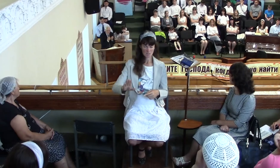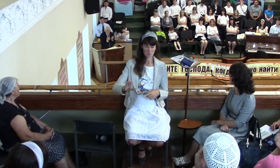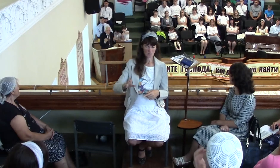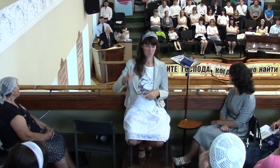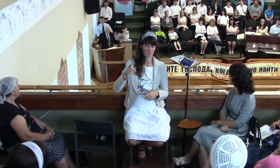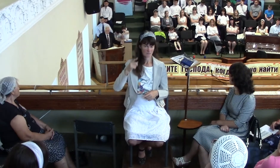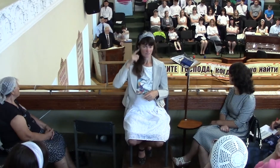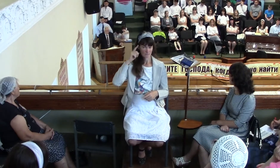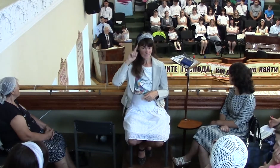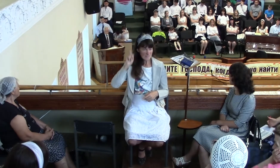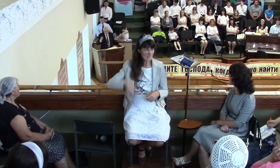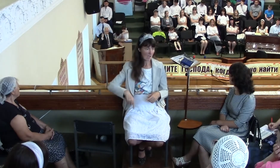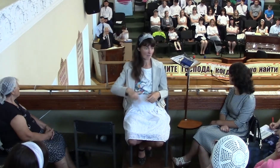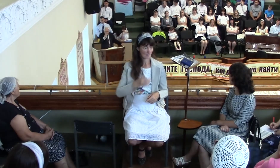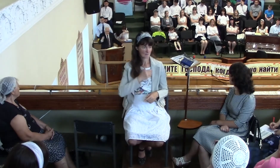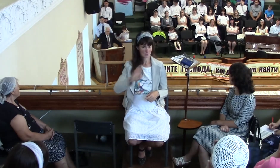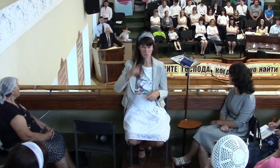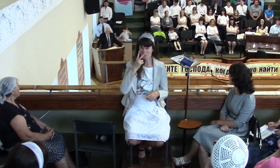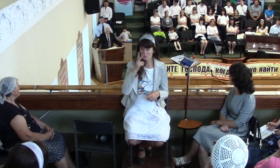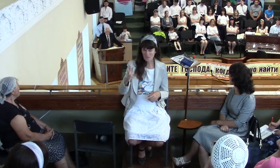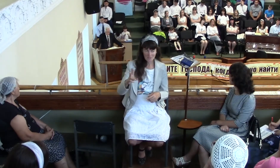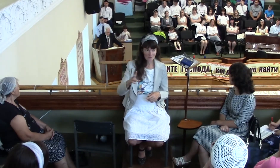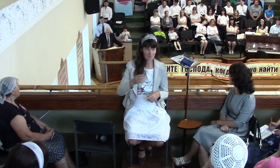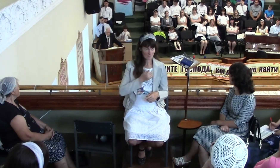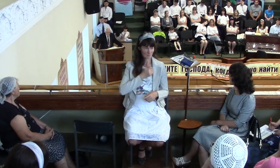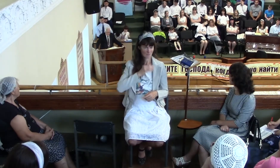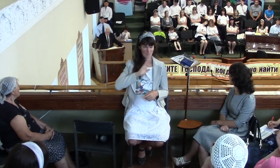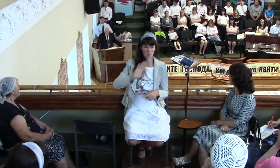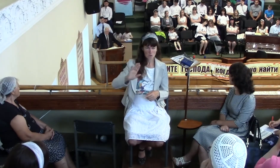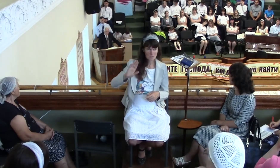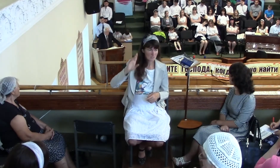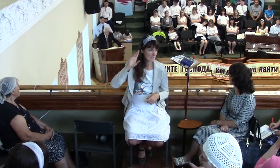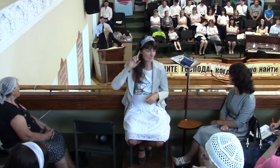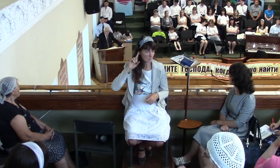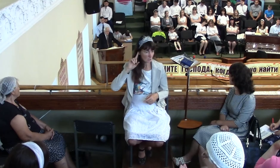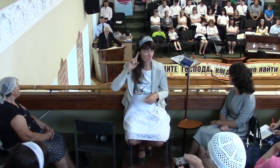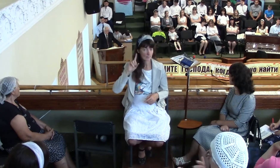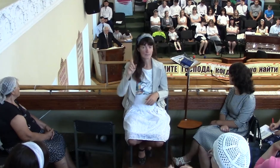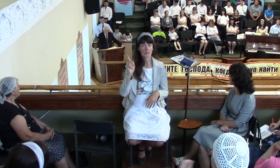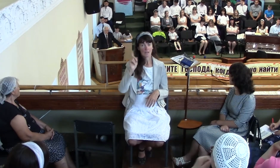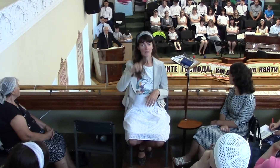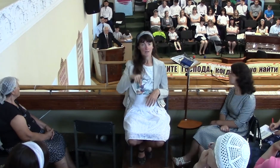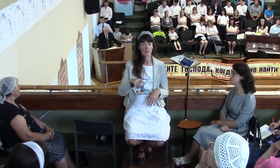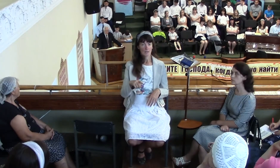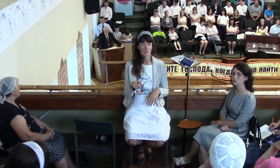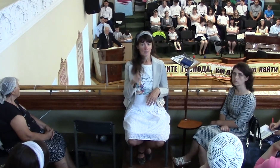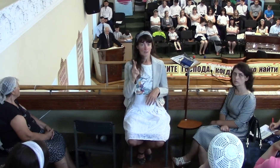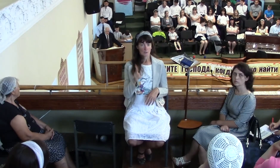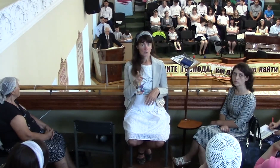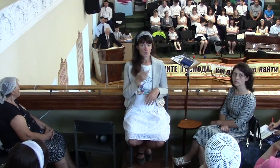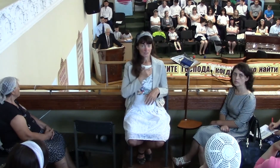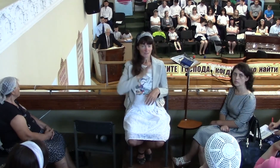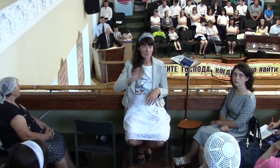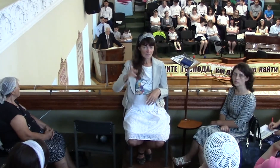слышать. Кто любит брата своего, тот пребывает во свете, и нет в нем соблазна. А